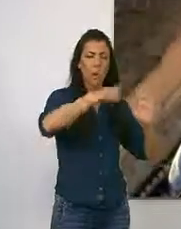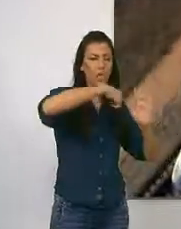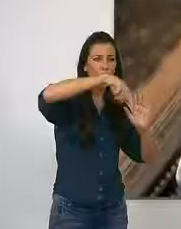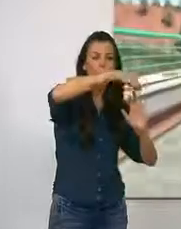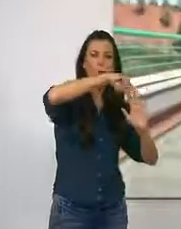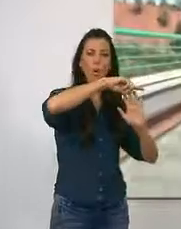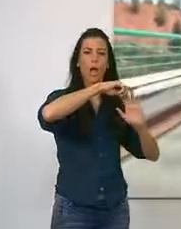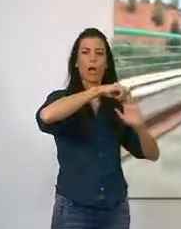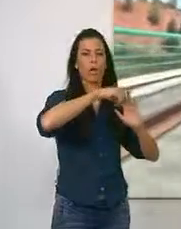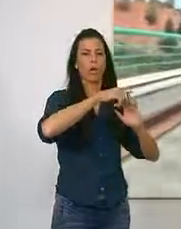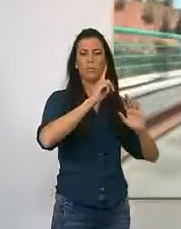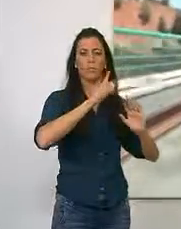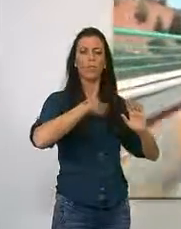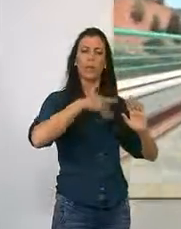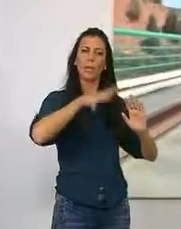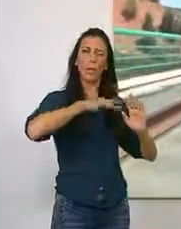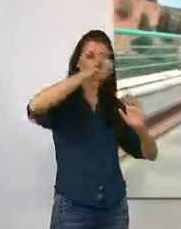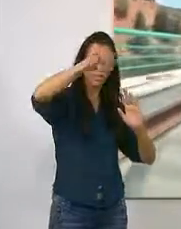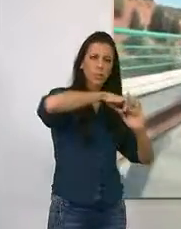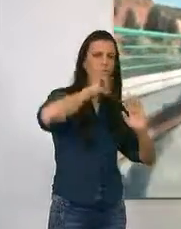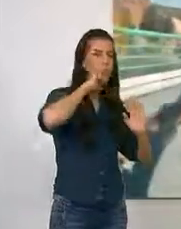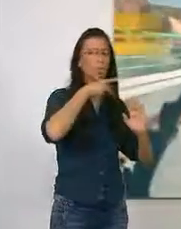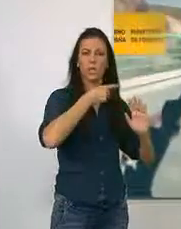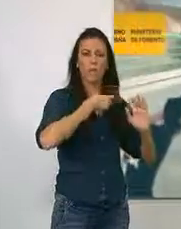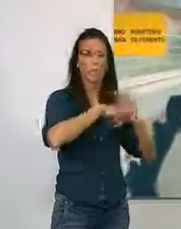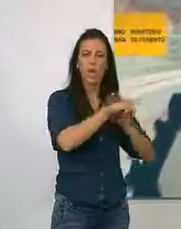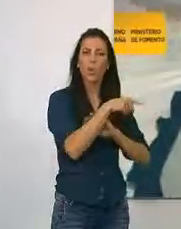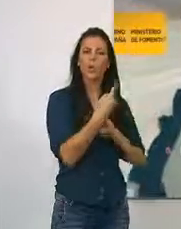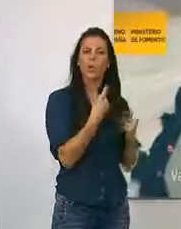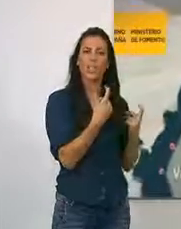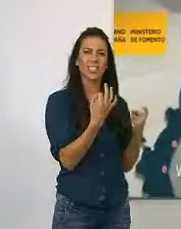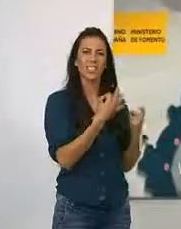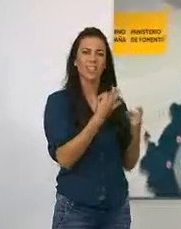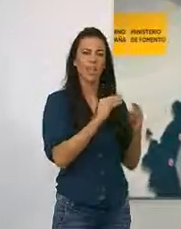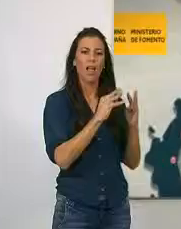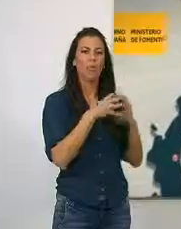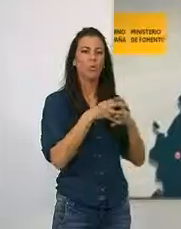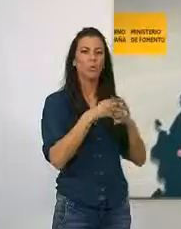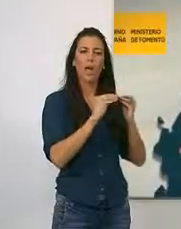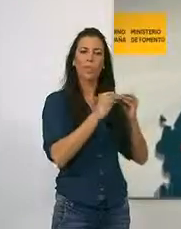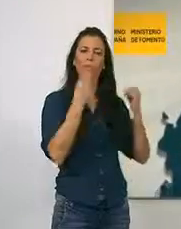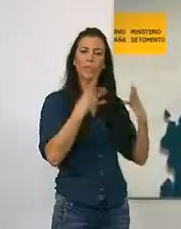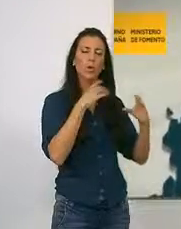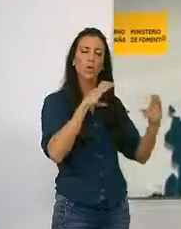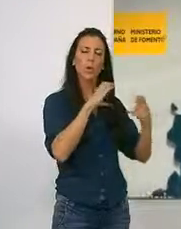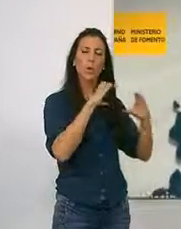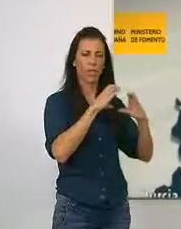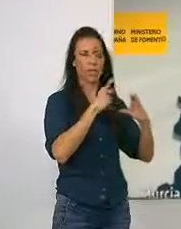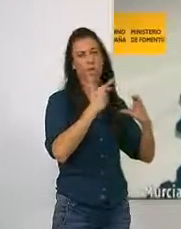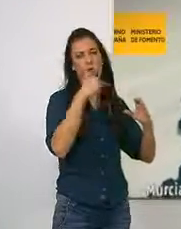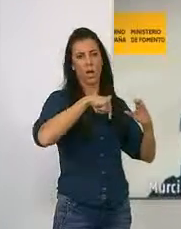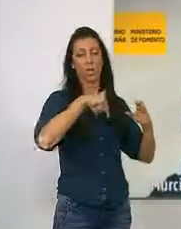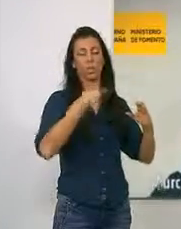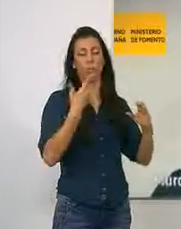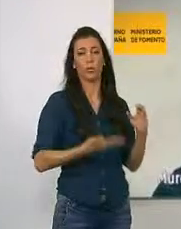el arco atlántico y en el Mediterráneo con paso por Motril debido al desarrollo que podría suponer esta infraestructura de comunicación